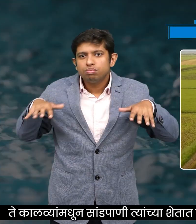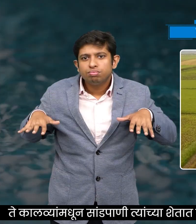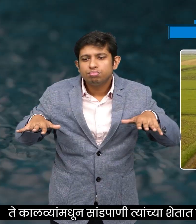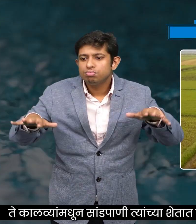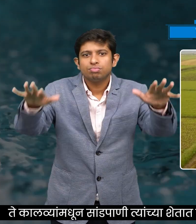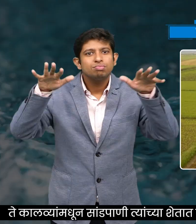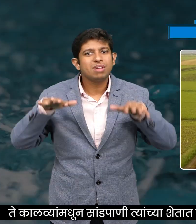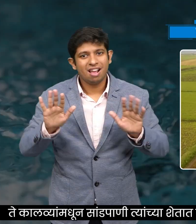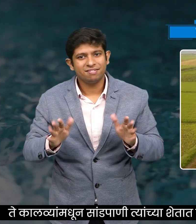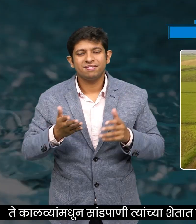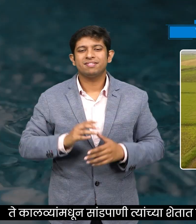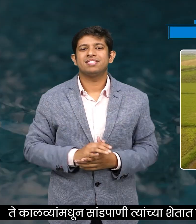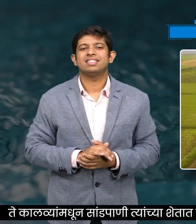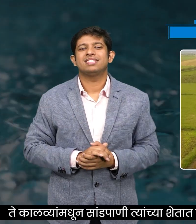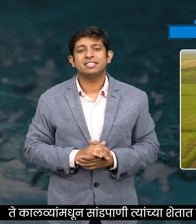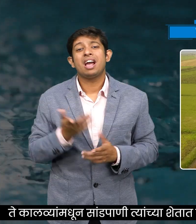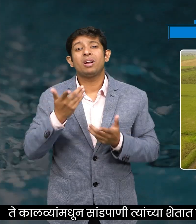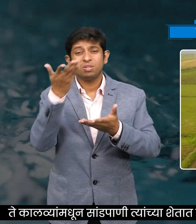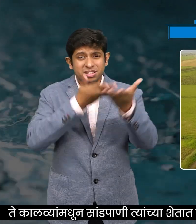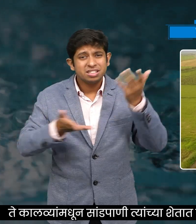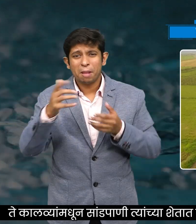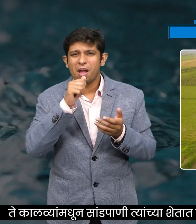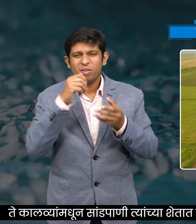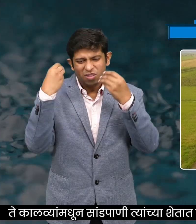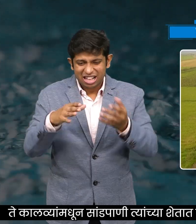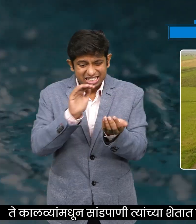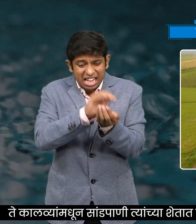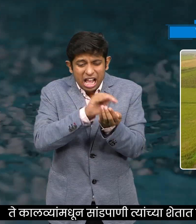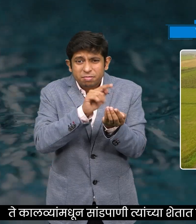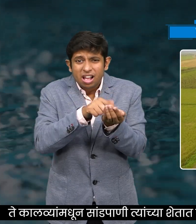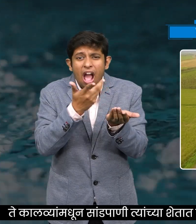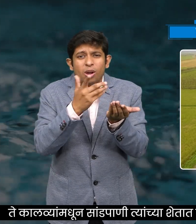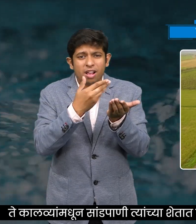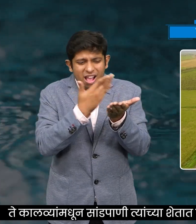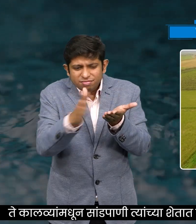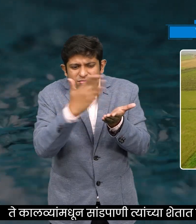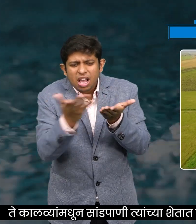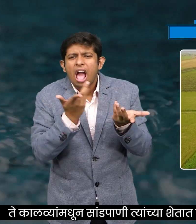कॅलवाईमधून सांडपाणी त्याच्यात शेतात किंवा आजूबाजूच्या पडीक जमिनीत वाहून नेतात.